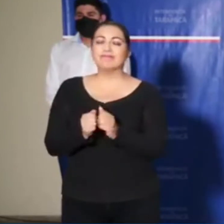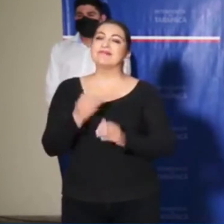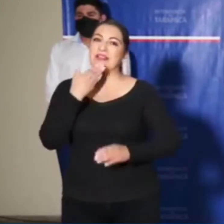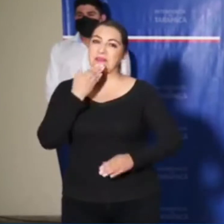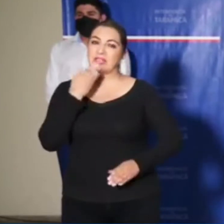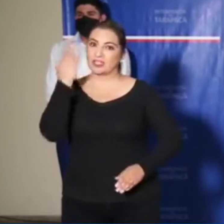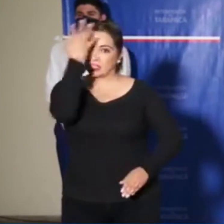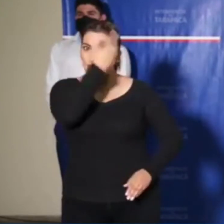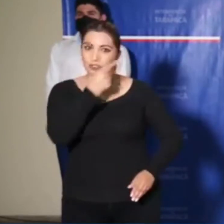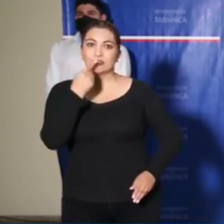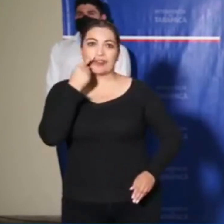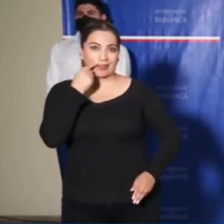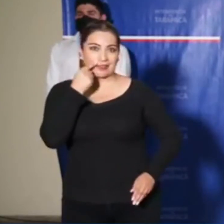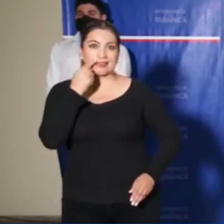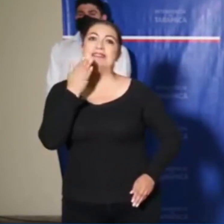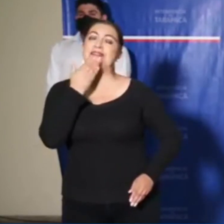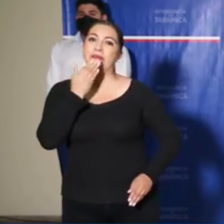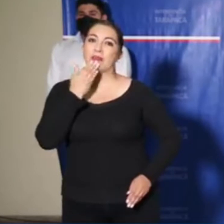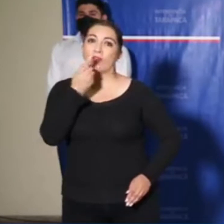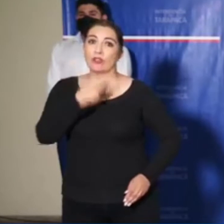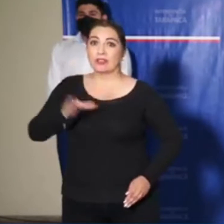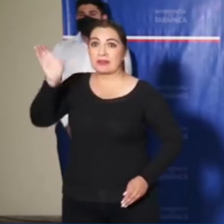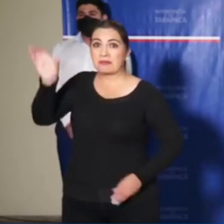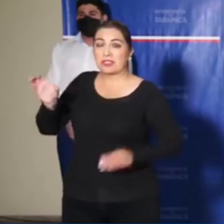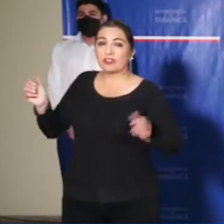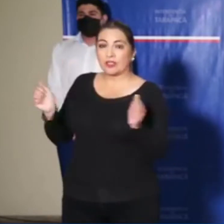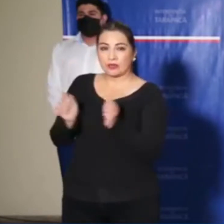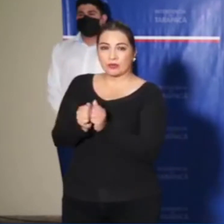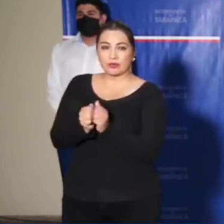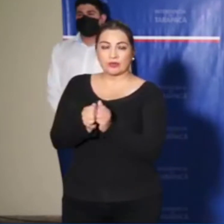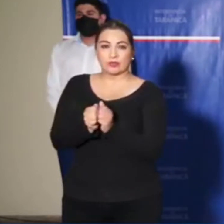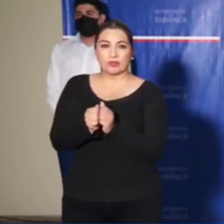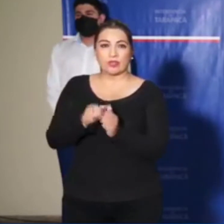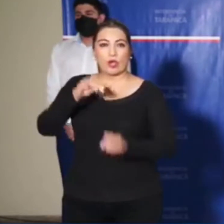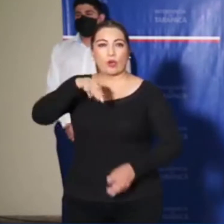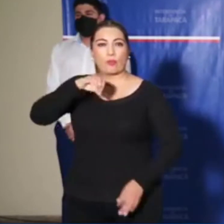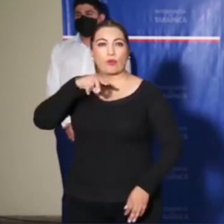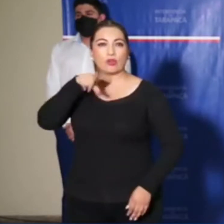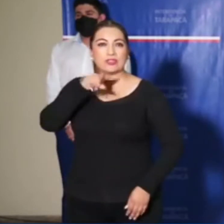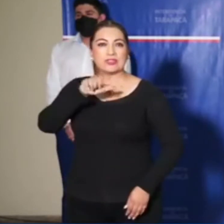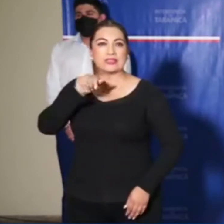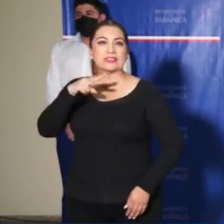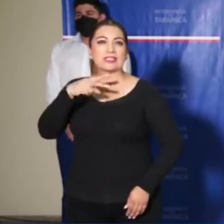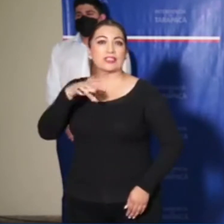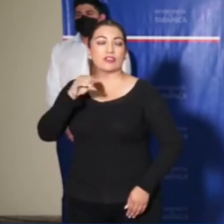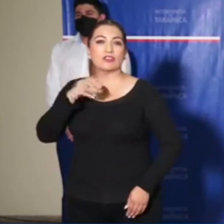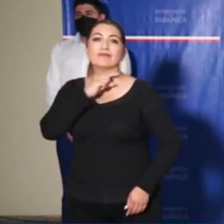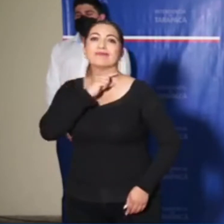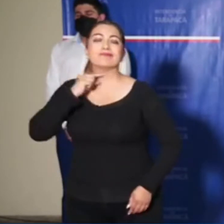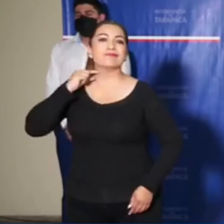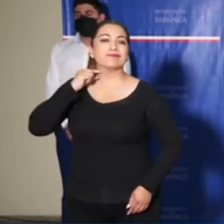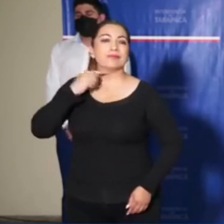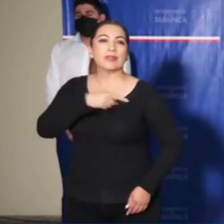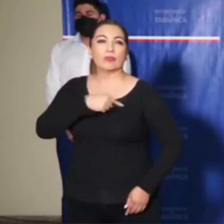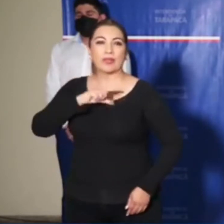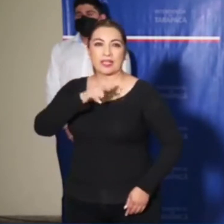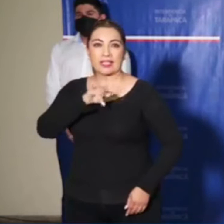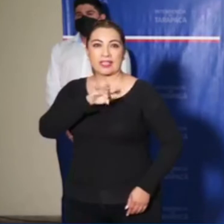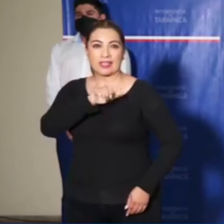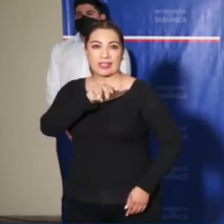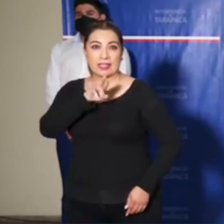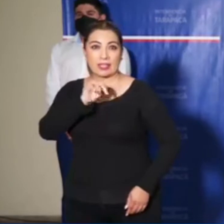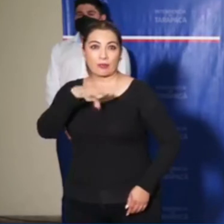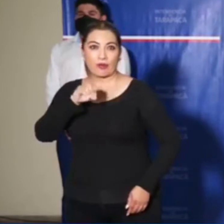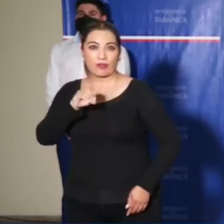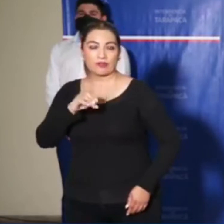pero en especial nuestros invitados que están acá. Nos acompaña Monseñor Guillermo Vera Soto, nos acompaña